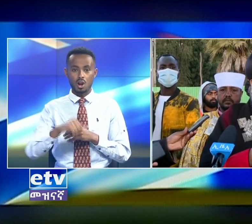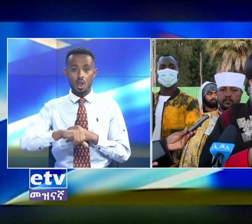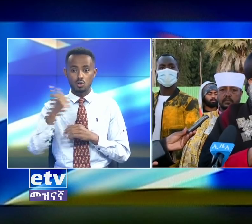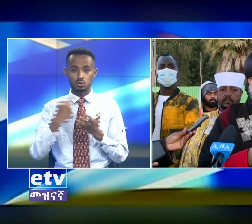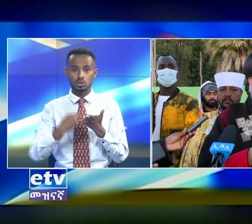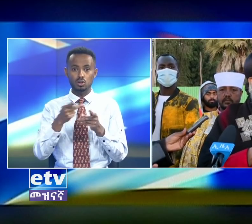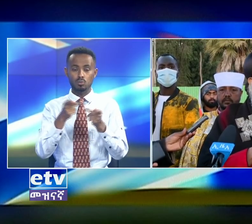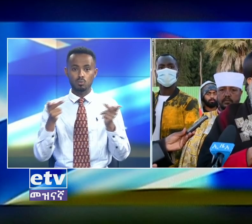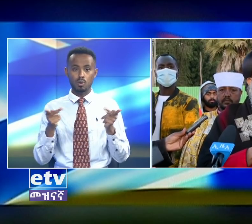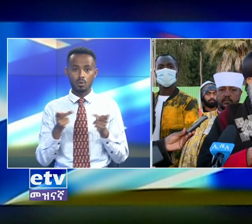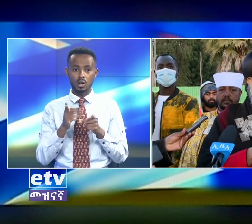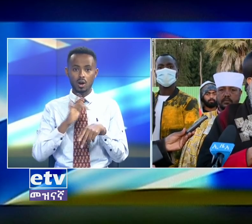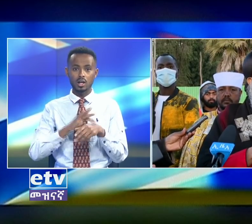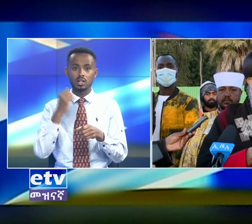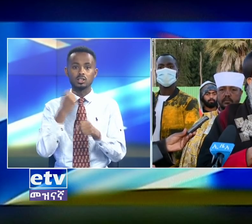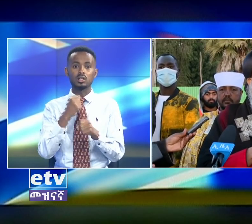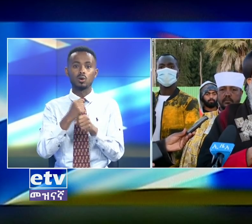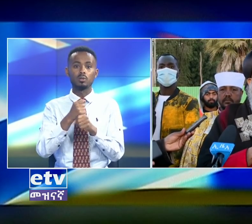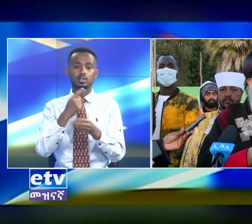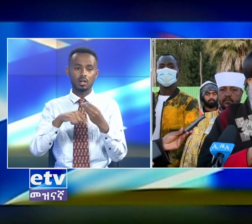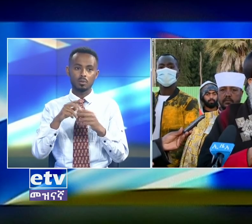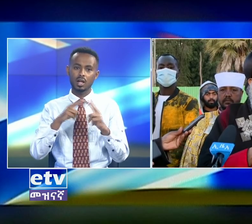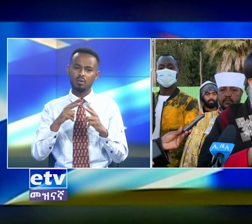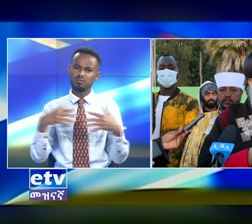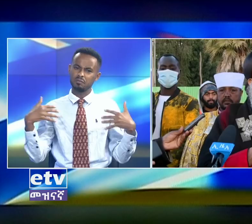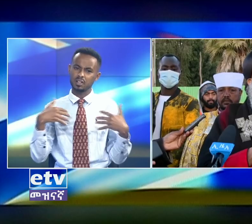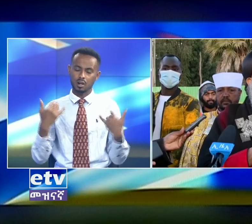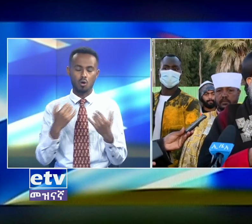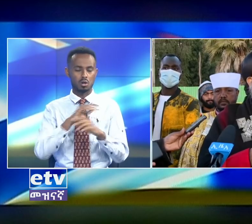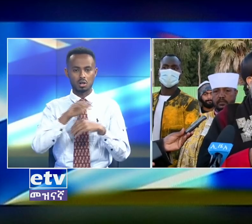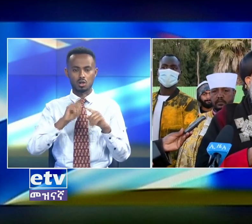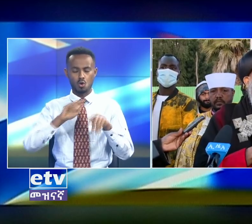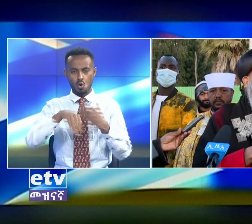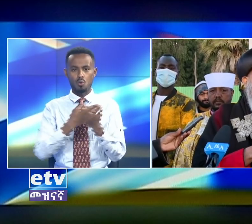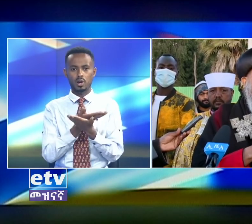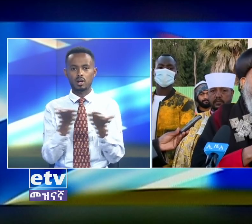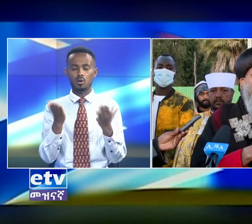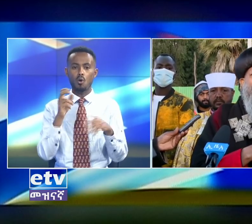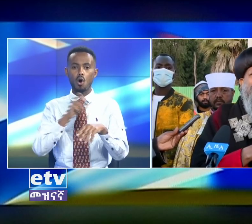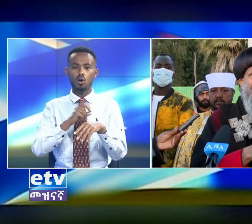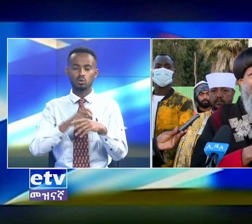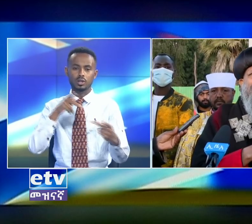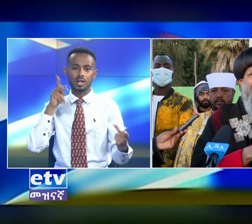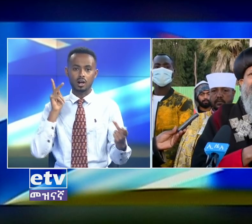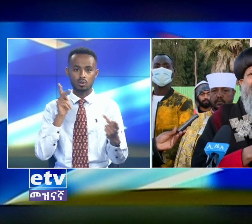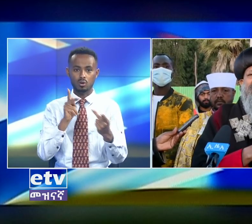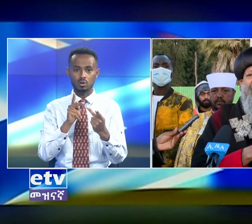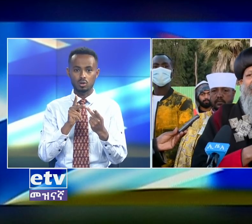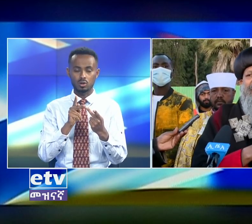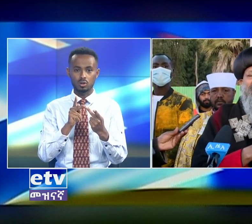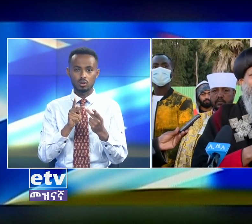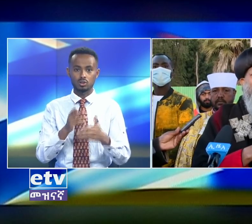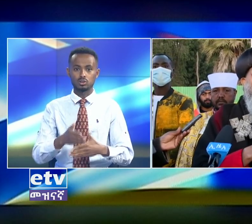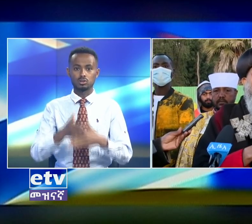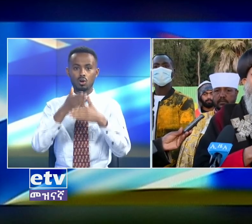እዚህ ቦታው ላይ ሰርተውበት ስለነበረ በጣም አስግተውን ነበር። አሁን ግን ሁሉም ነገር በወቅቱ ተሳክቶ